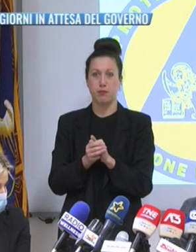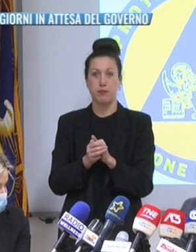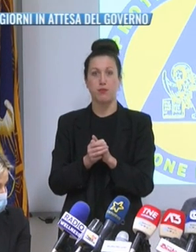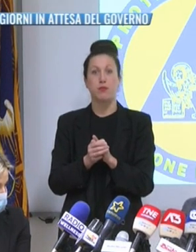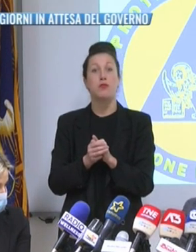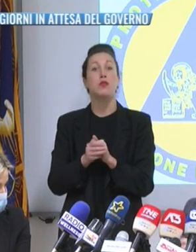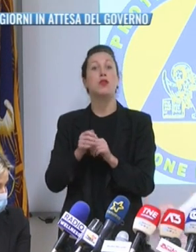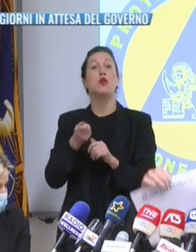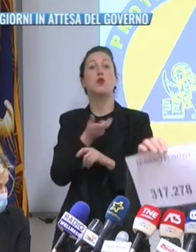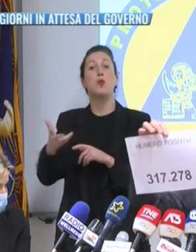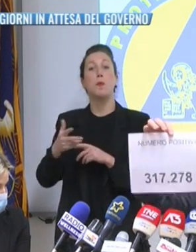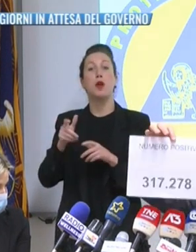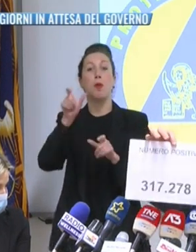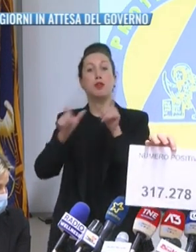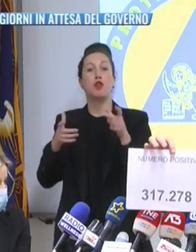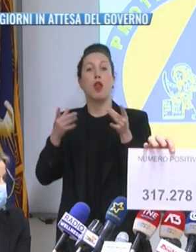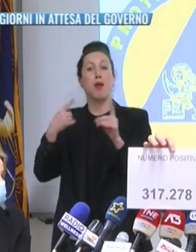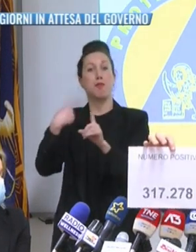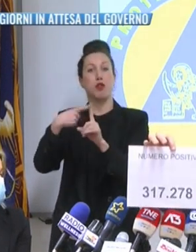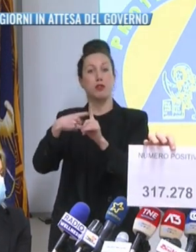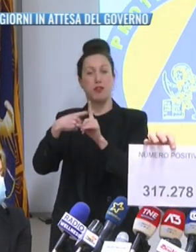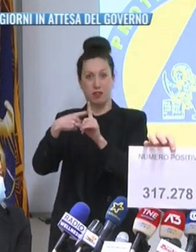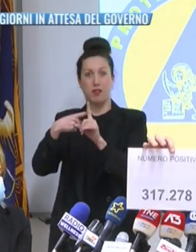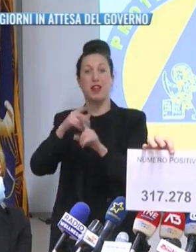Numero dei positivi dall'inizio sono